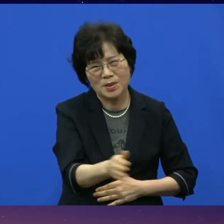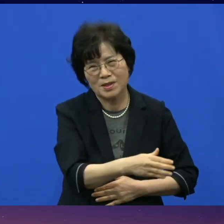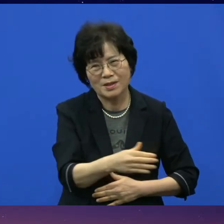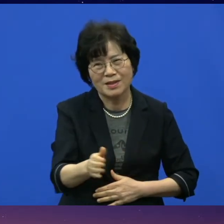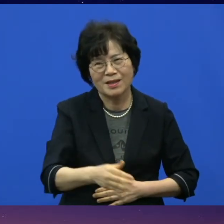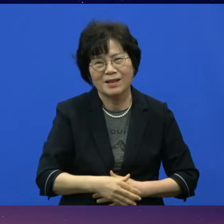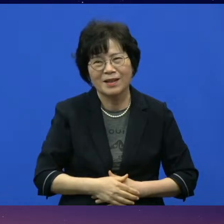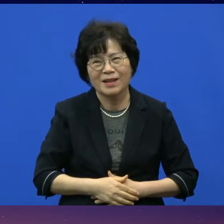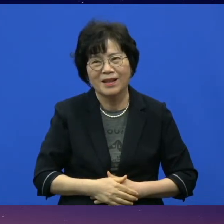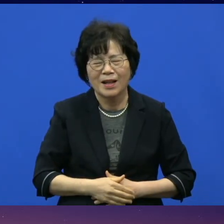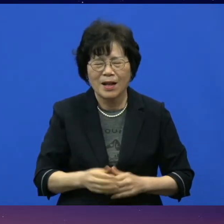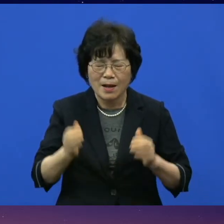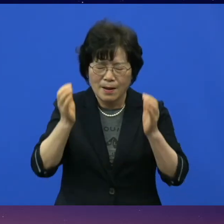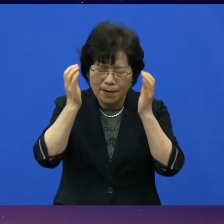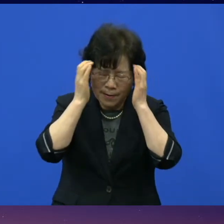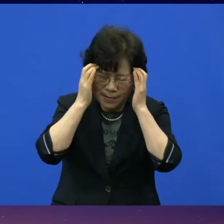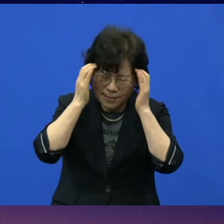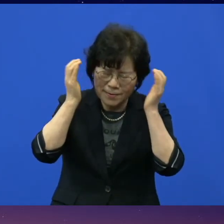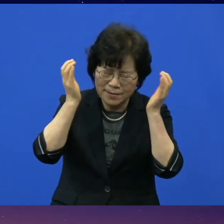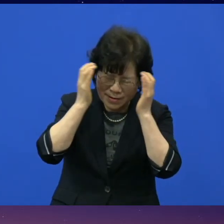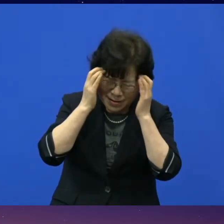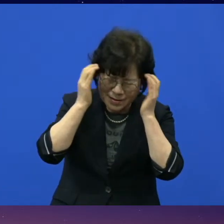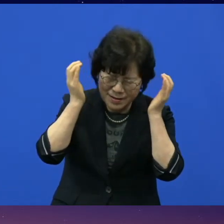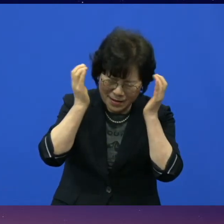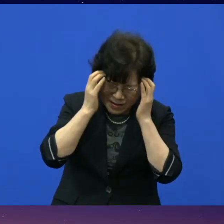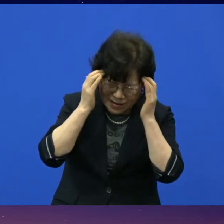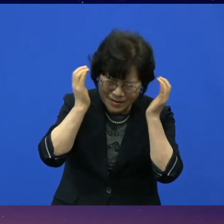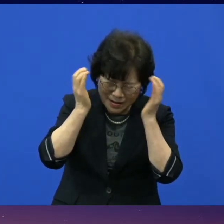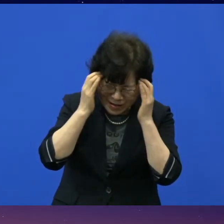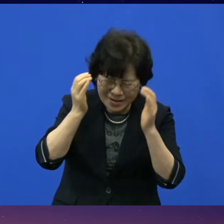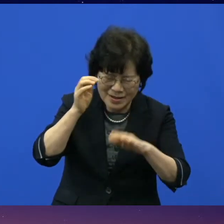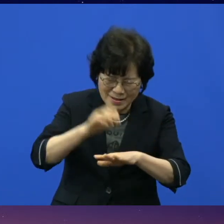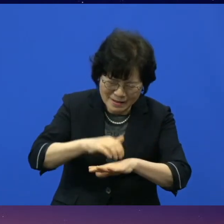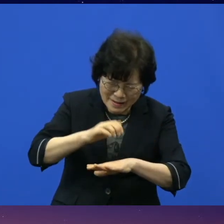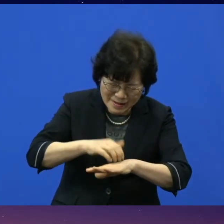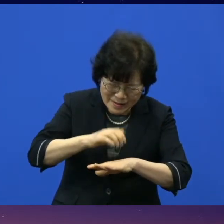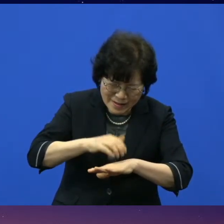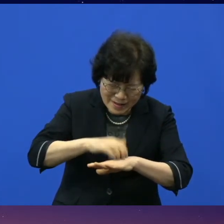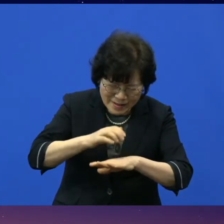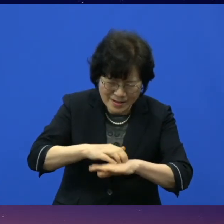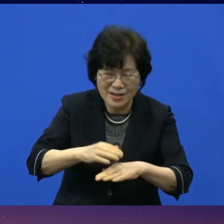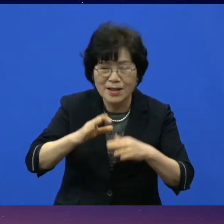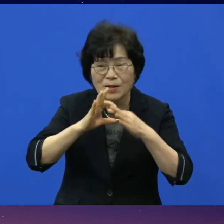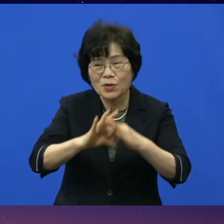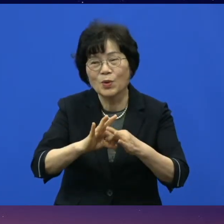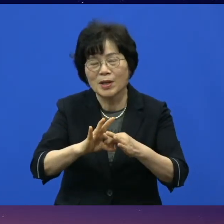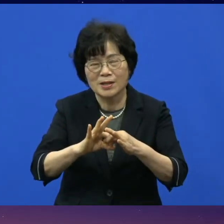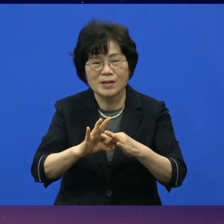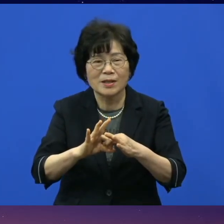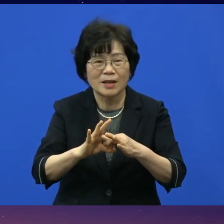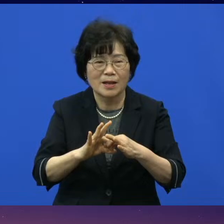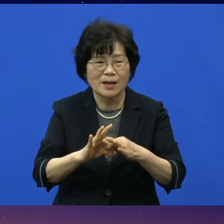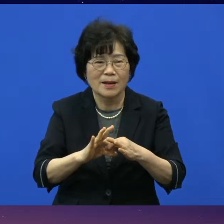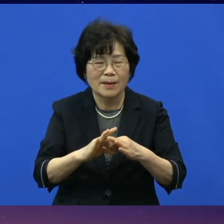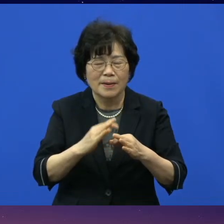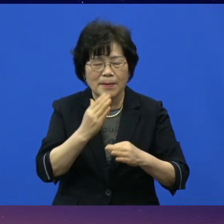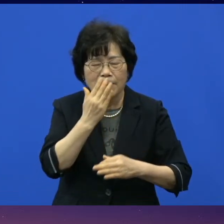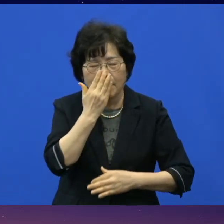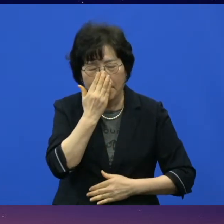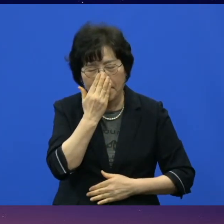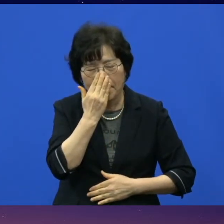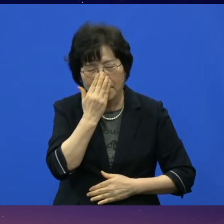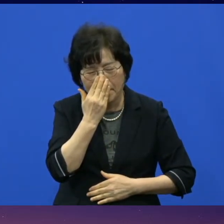굉장히 고난을 통하여 시련을 통과하면서 어마어마하게 그 교만 때문에 하나님의